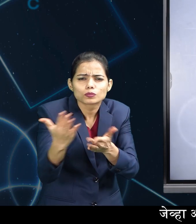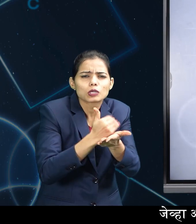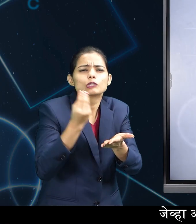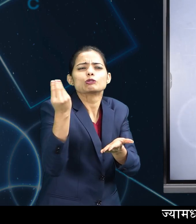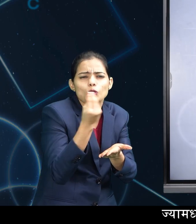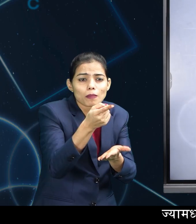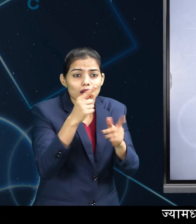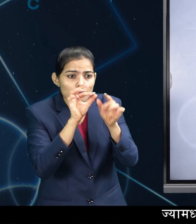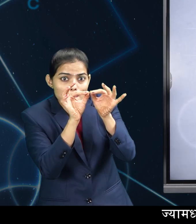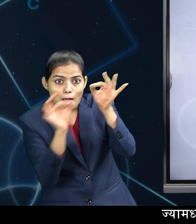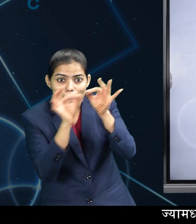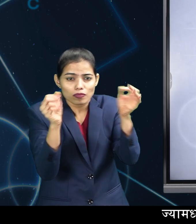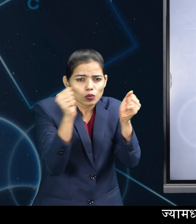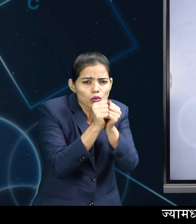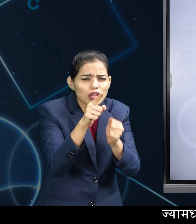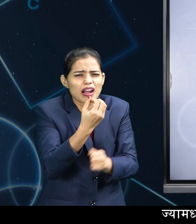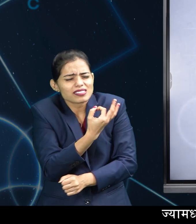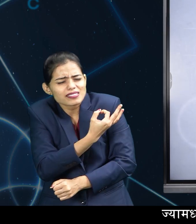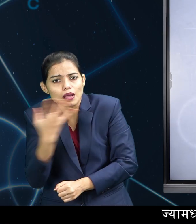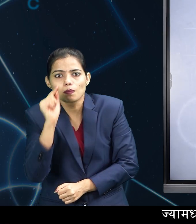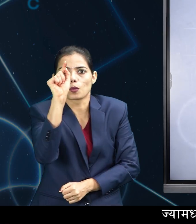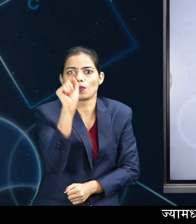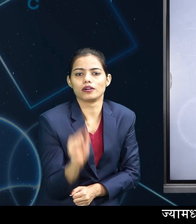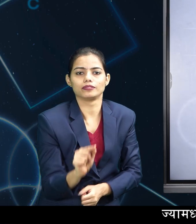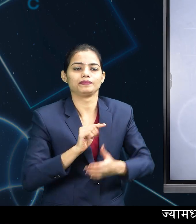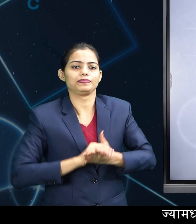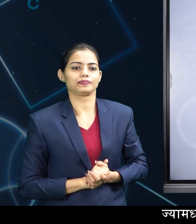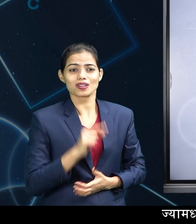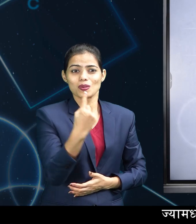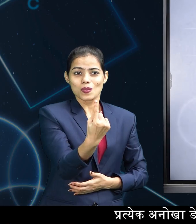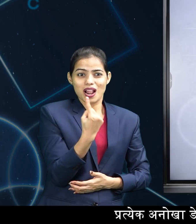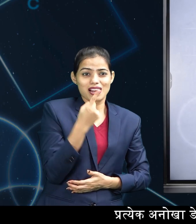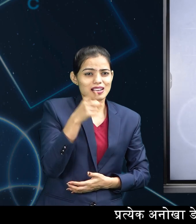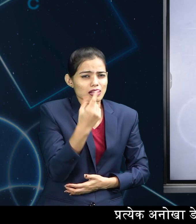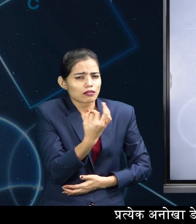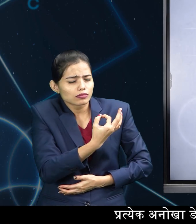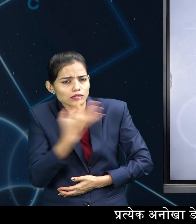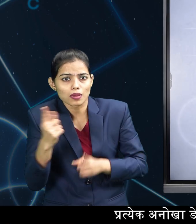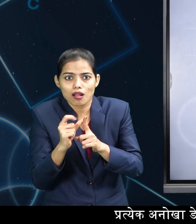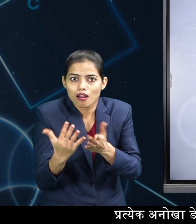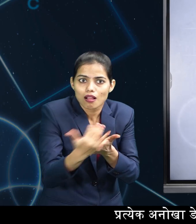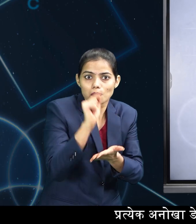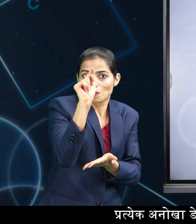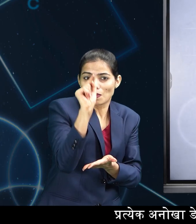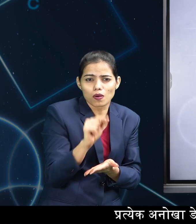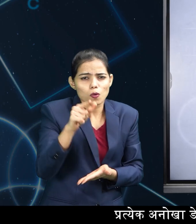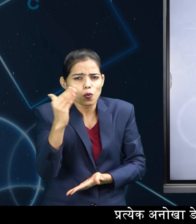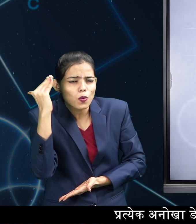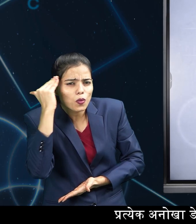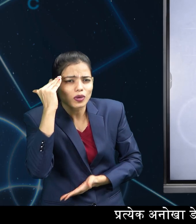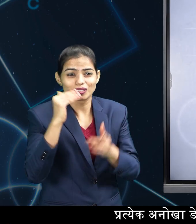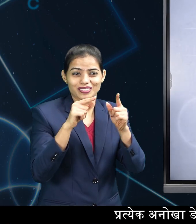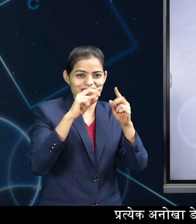डेटासेट असतो, ज्यामुळे विशिष्ट आणि अनोख्या बिंदू असतात. प्रत्येक अनोखा डेटा बिंदू